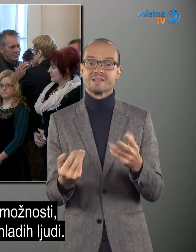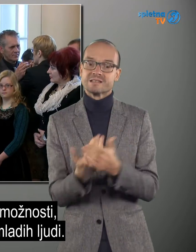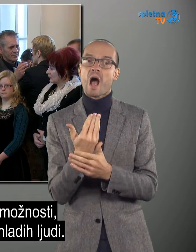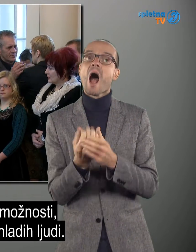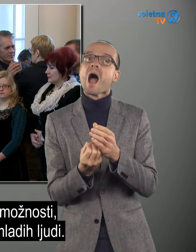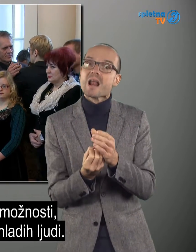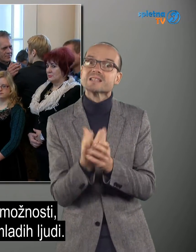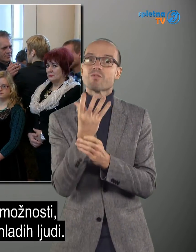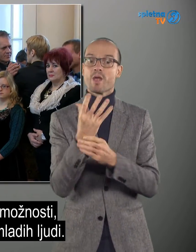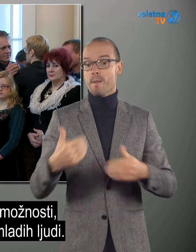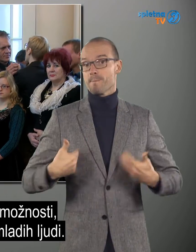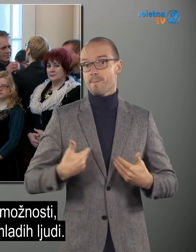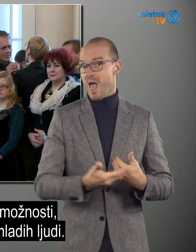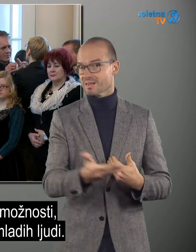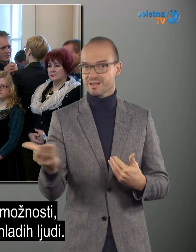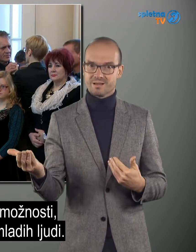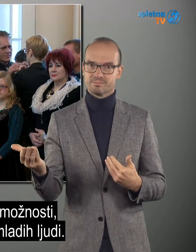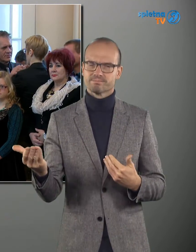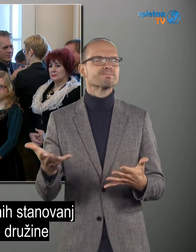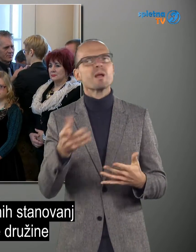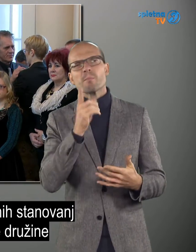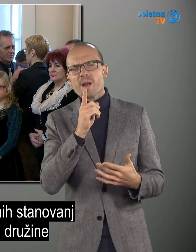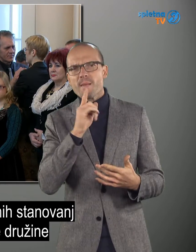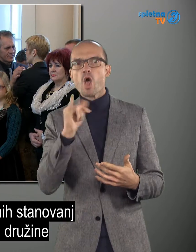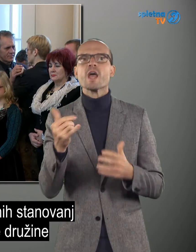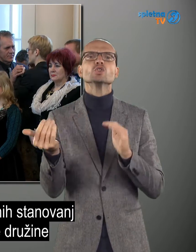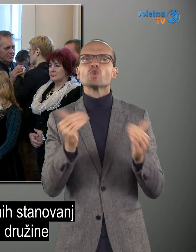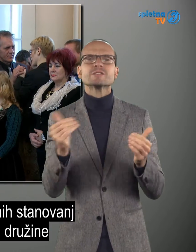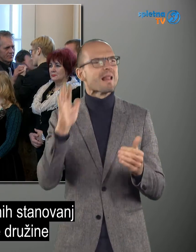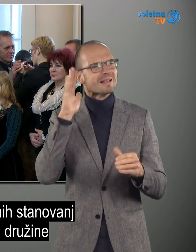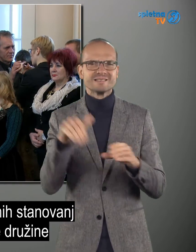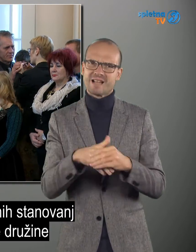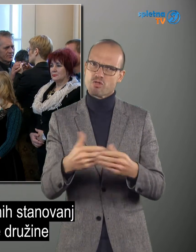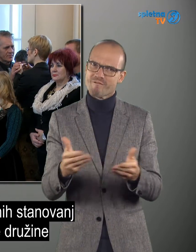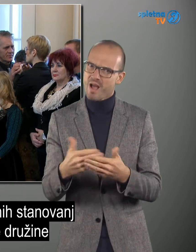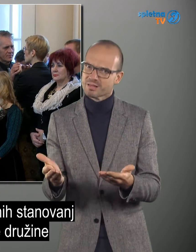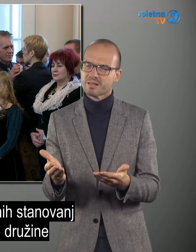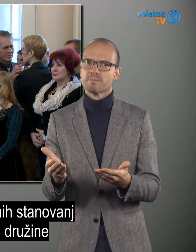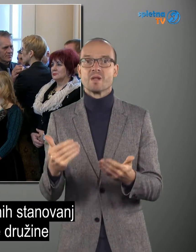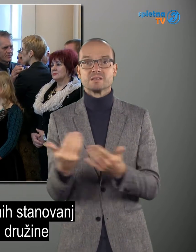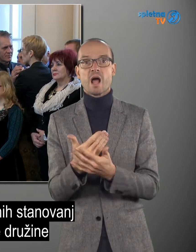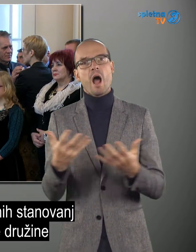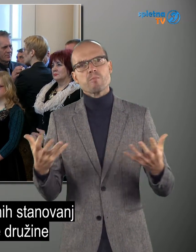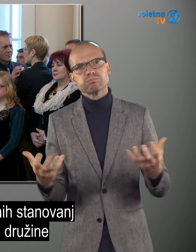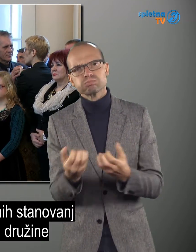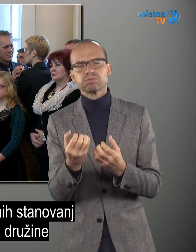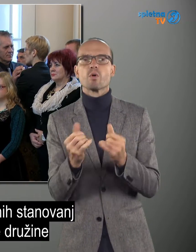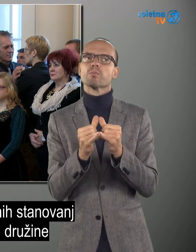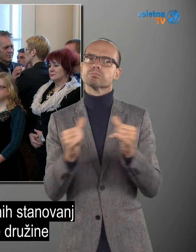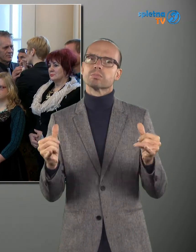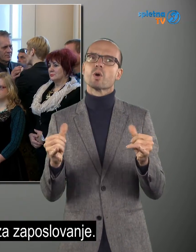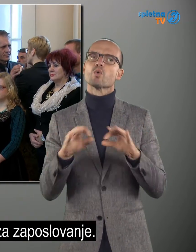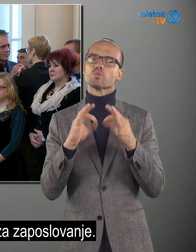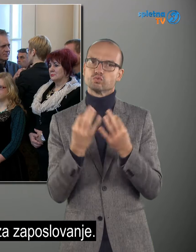za razvoj mladih ljudi. Premalo je socialnih stanovanj za formiranje družine